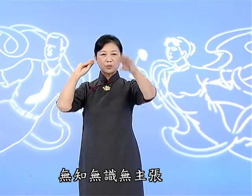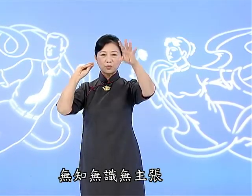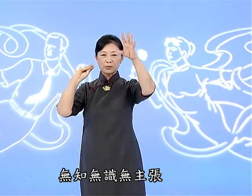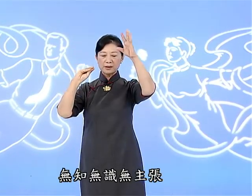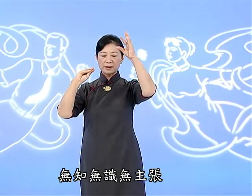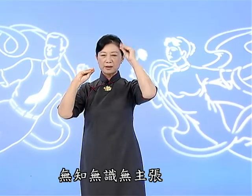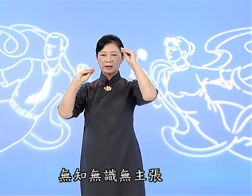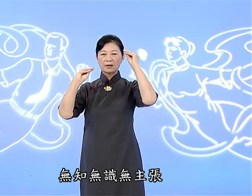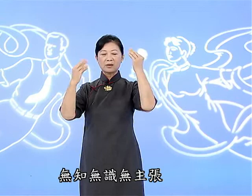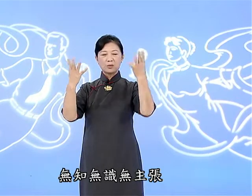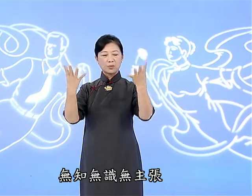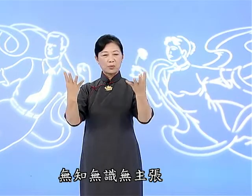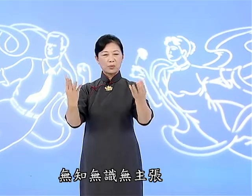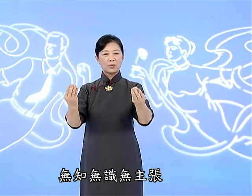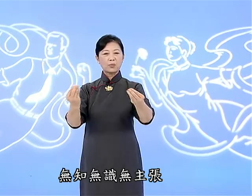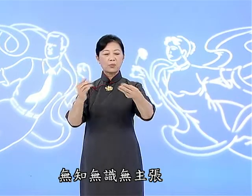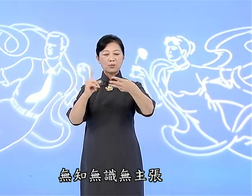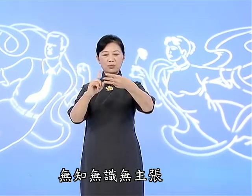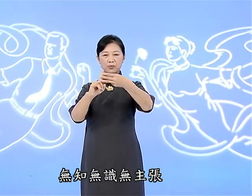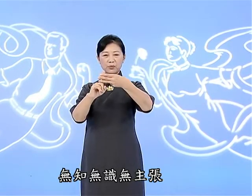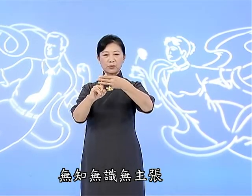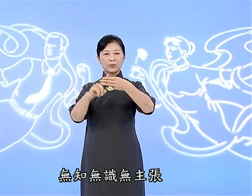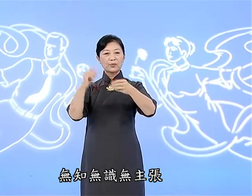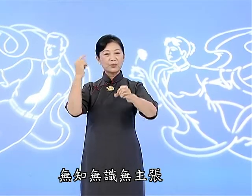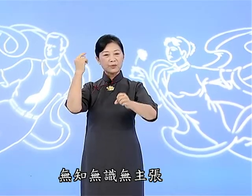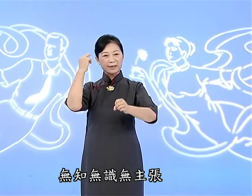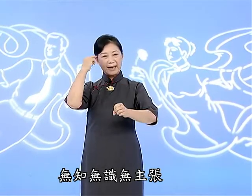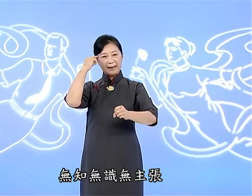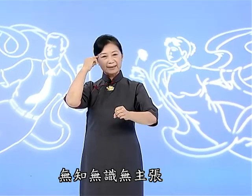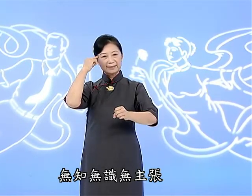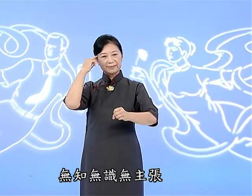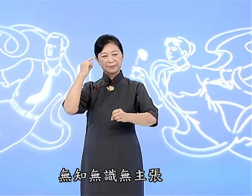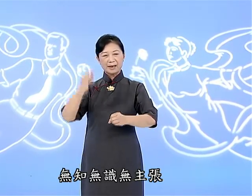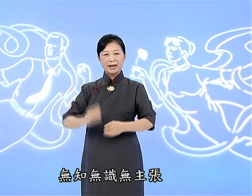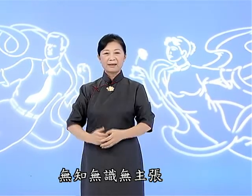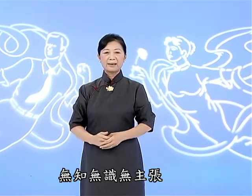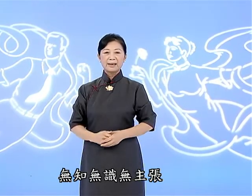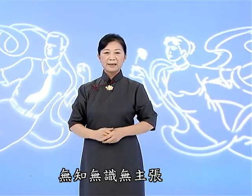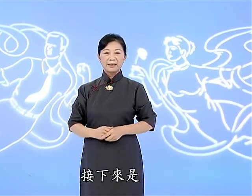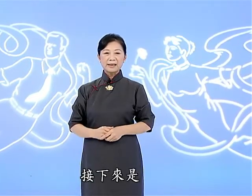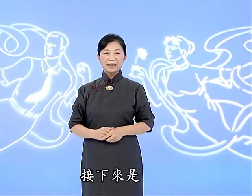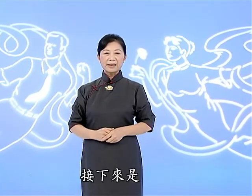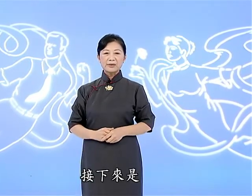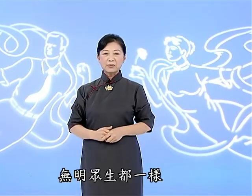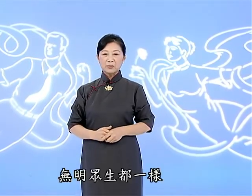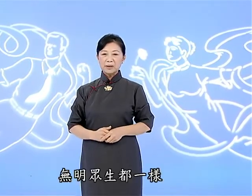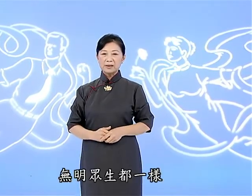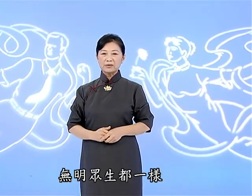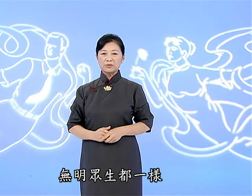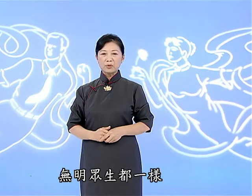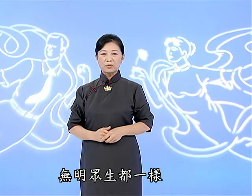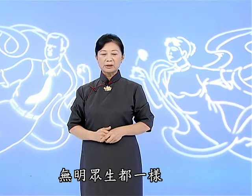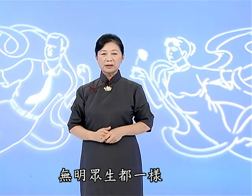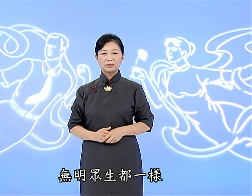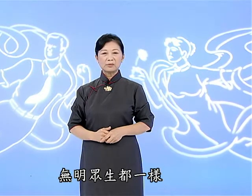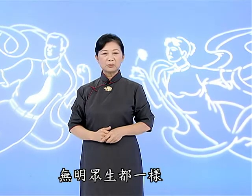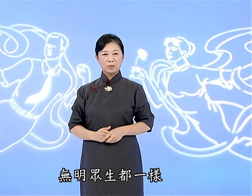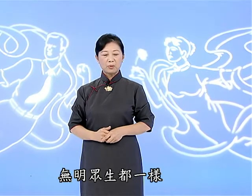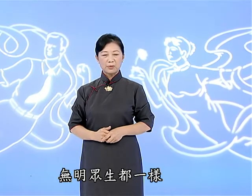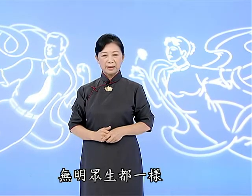无事、无主张。好，接下来是无名众生都一